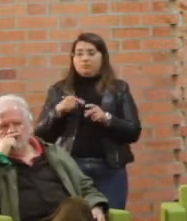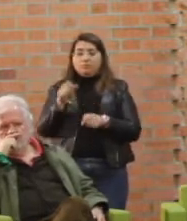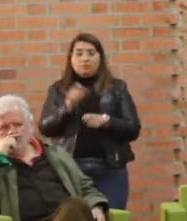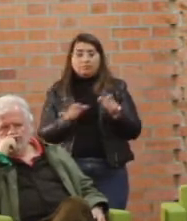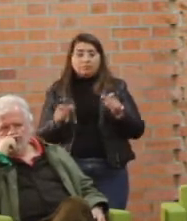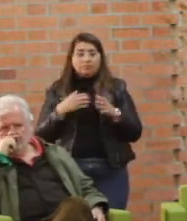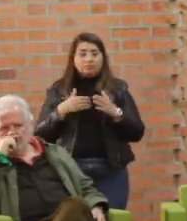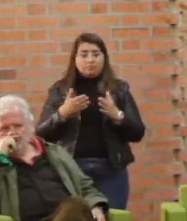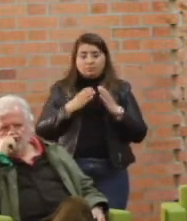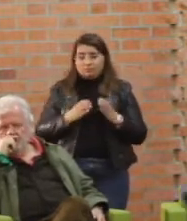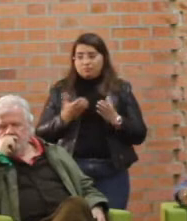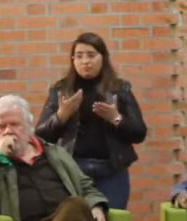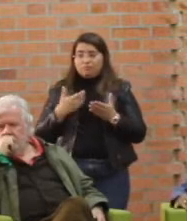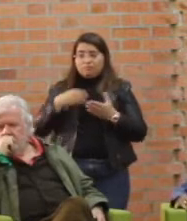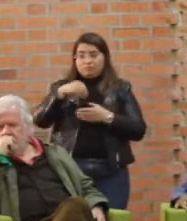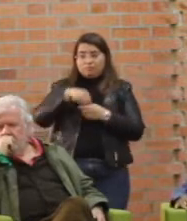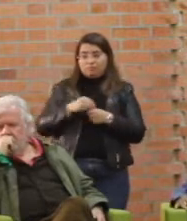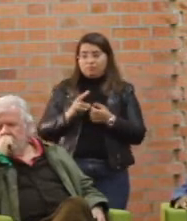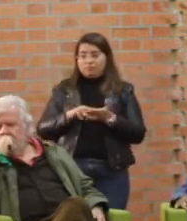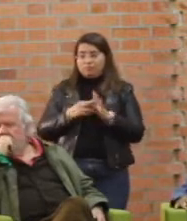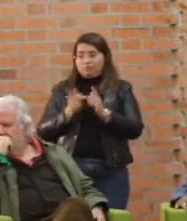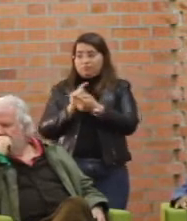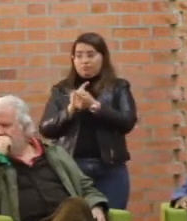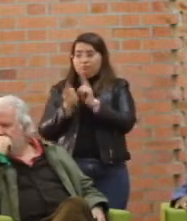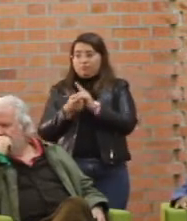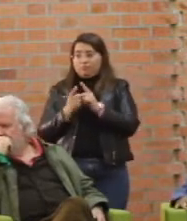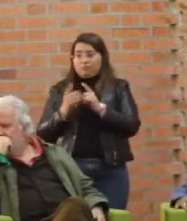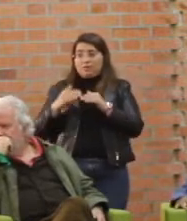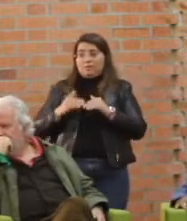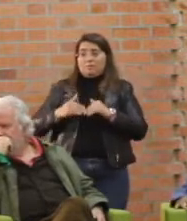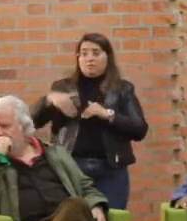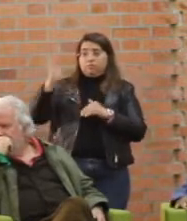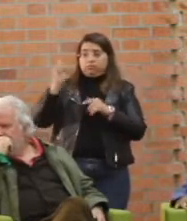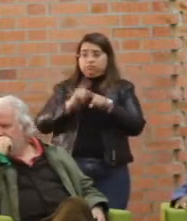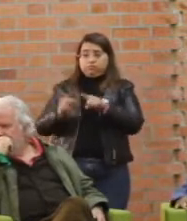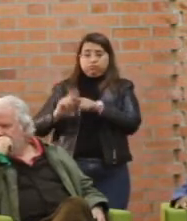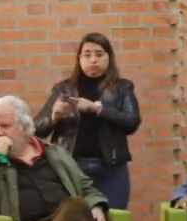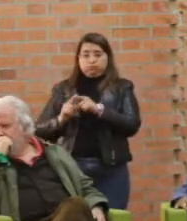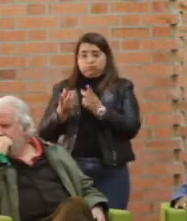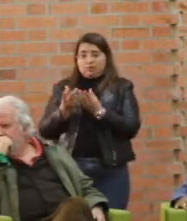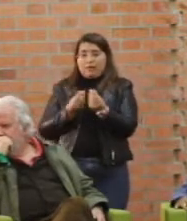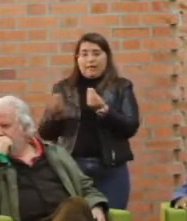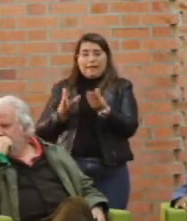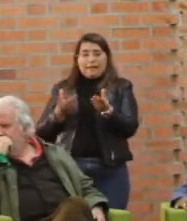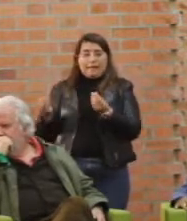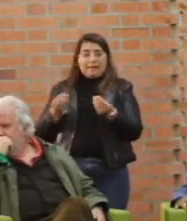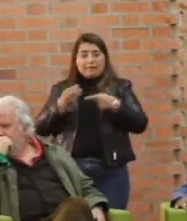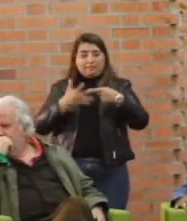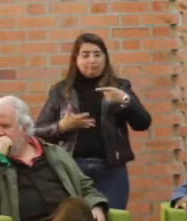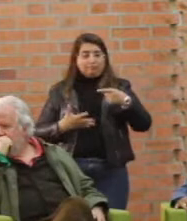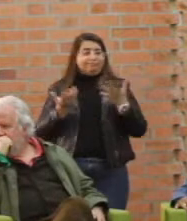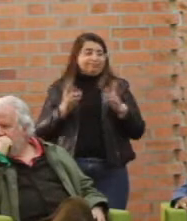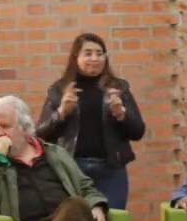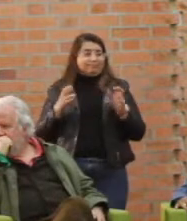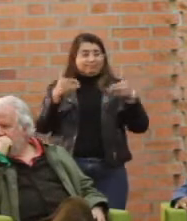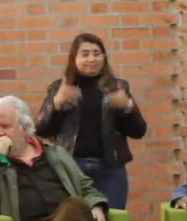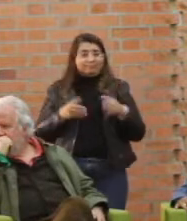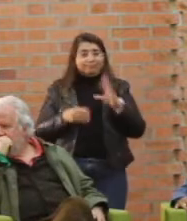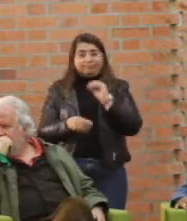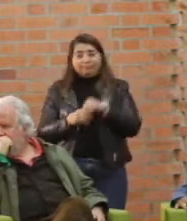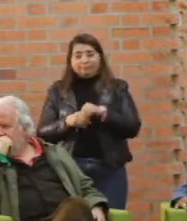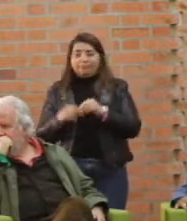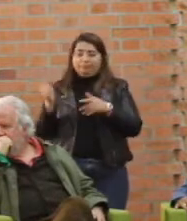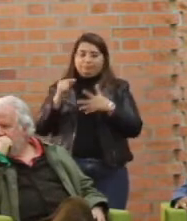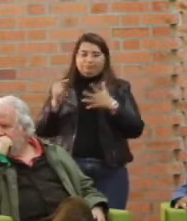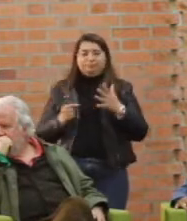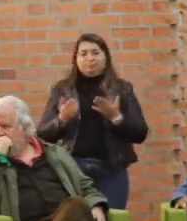tensiones que generan alrededor del aborto muy fuertes que se han disparado en diferentes picos y momentos coyunturales Como por ejemplo la crisis de